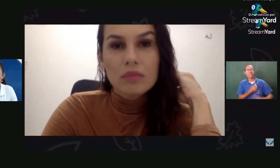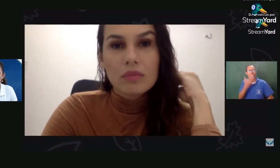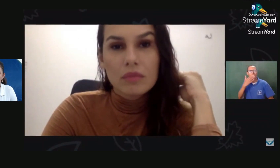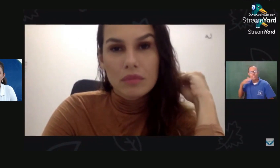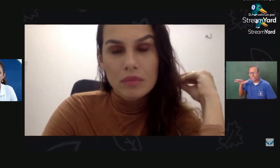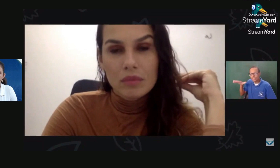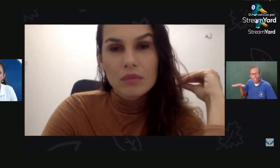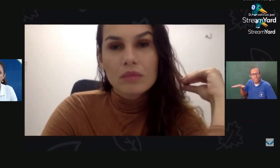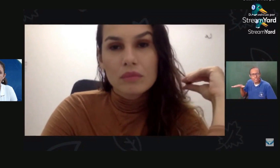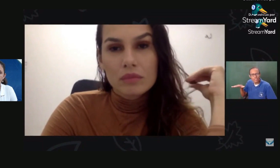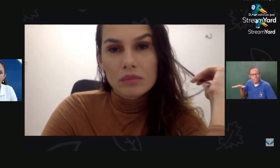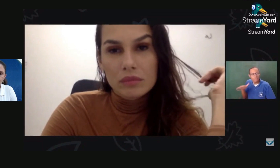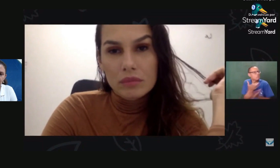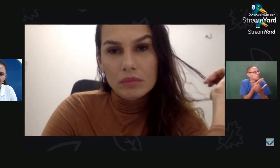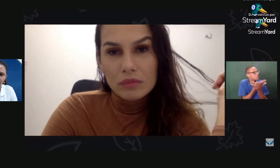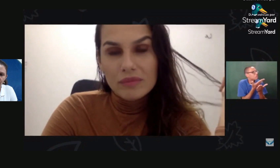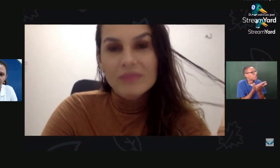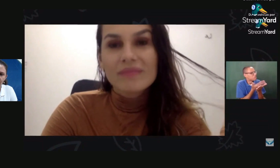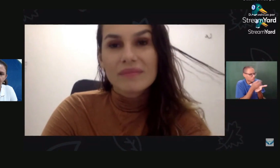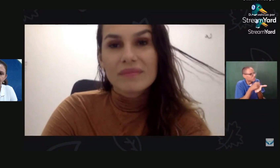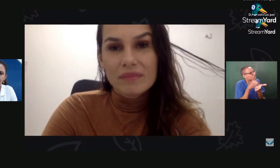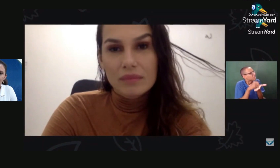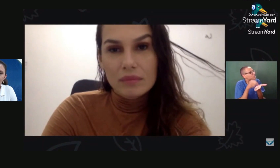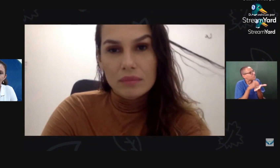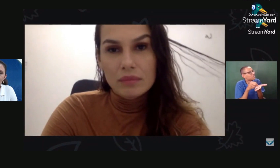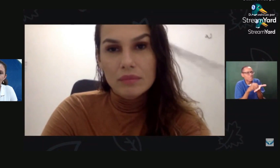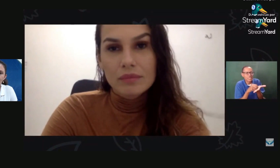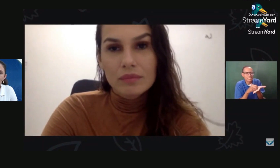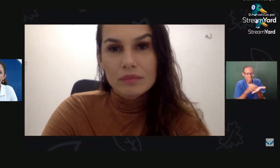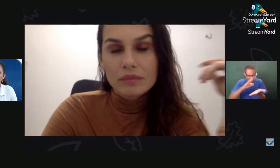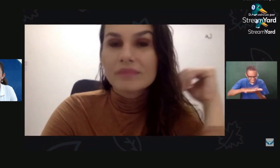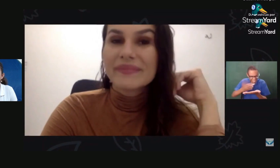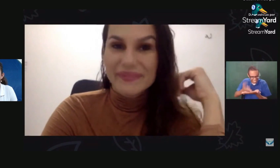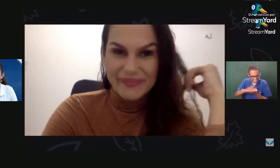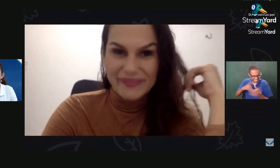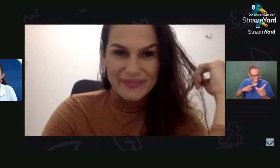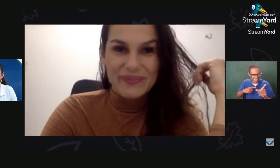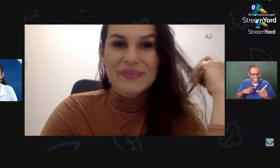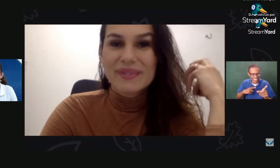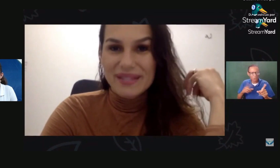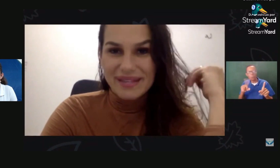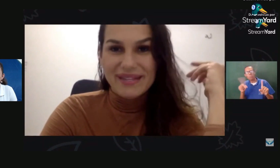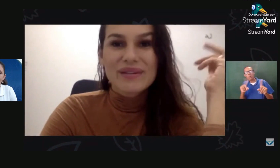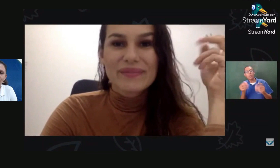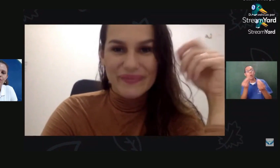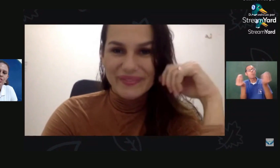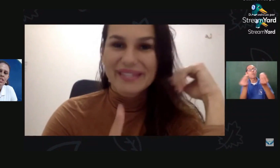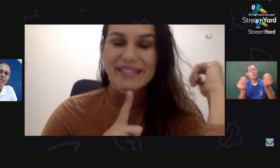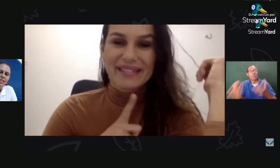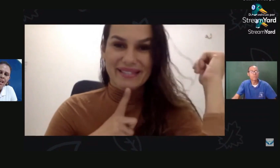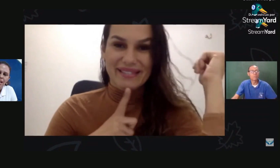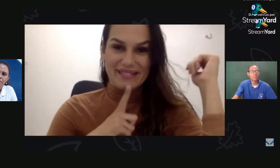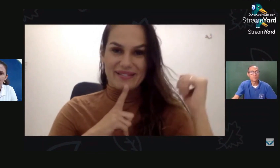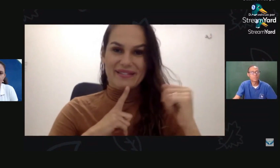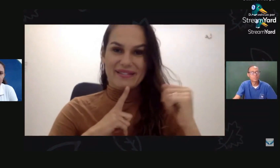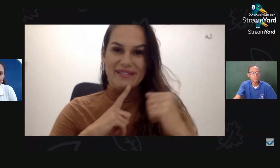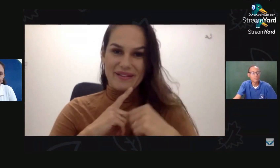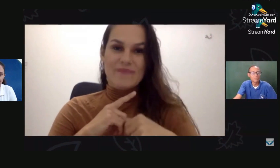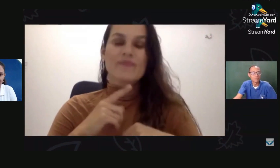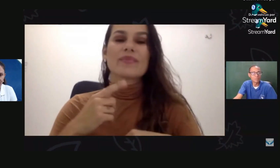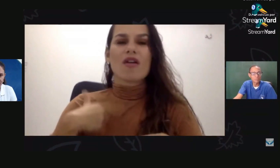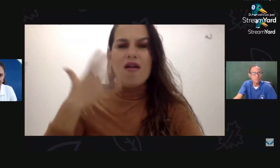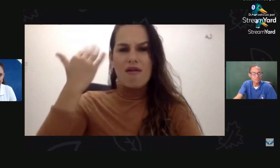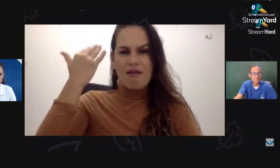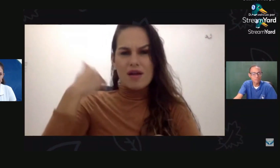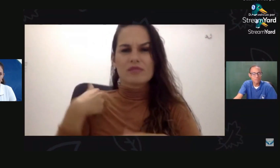suas vivências passadas, desde pequena, você escrevia, você copiava, tinha intérprete, como que